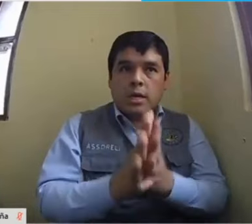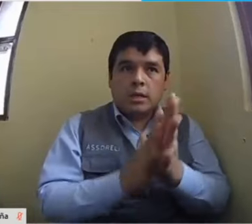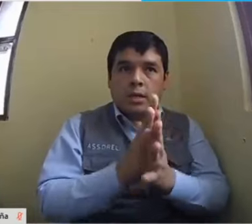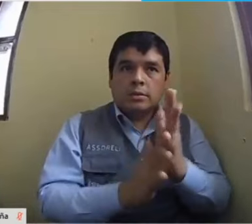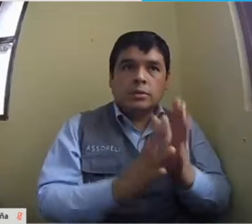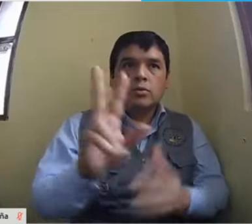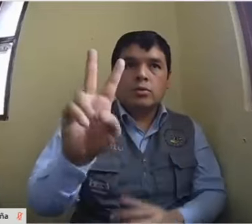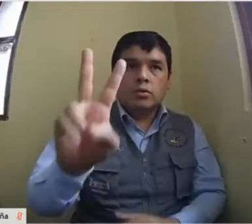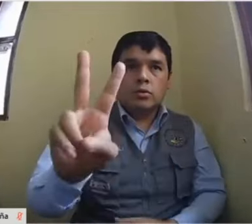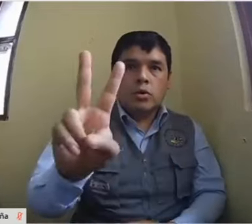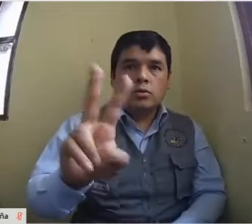Yo tiene dos señas.